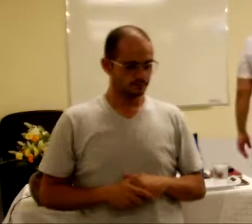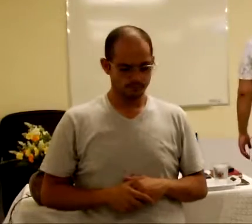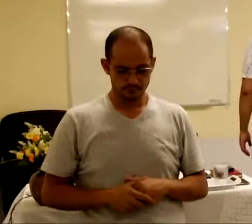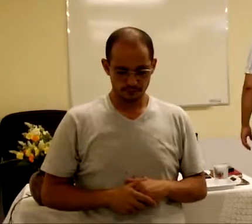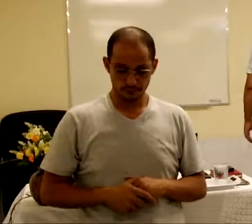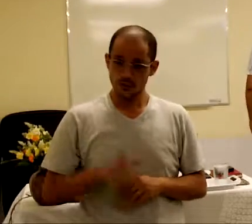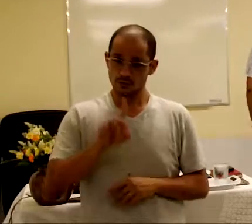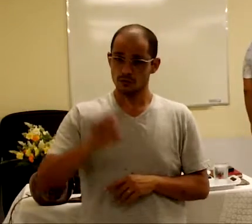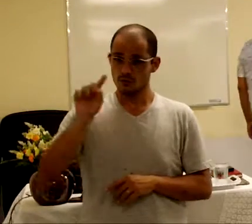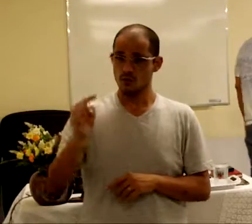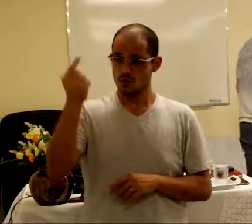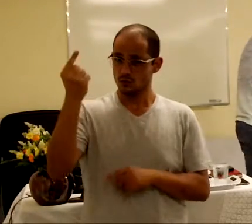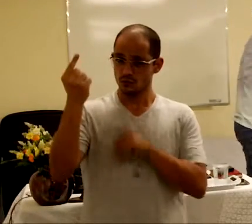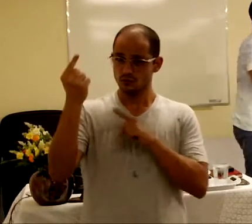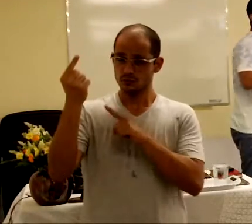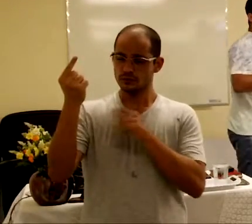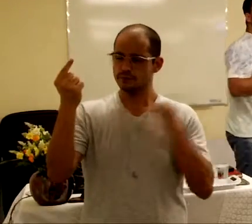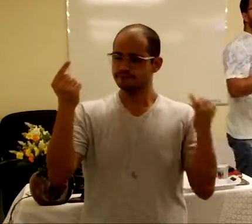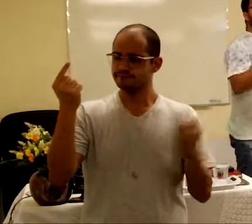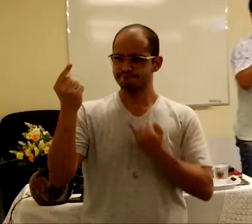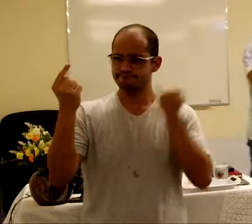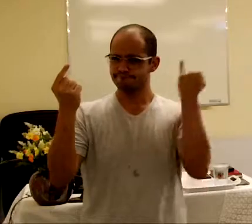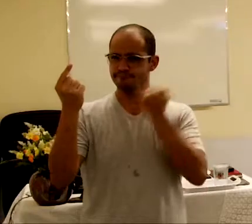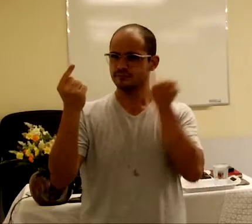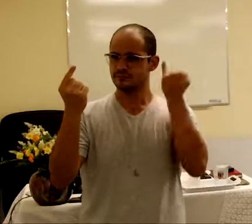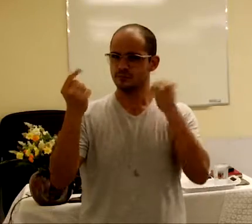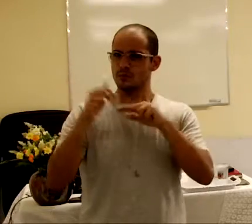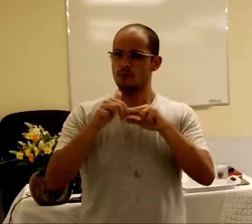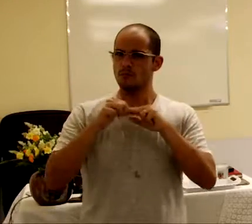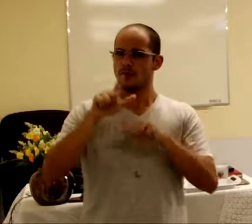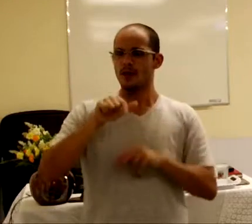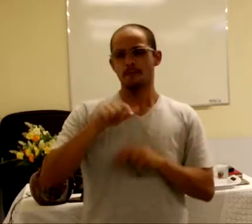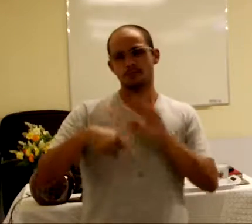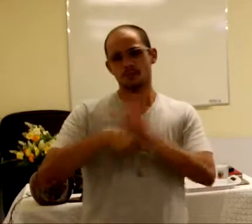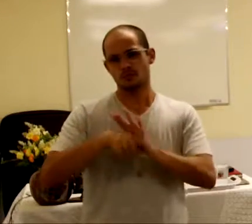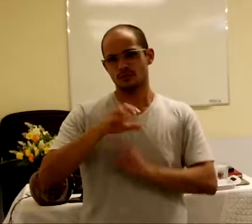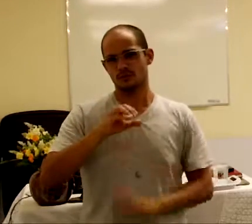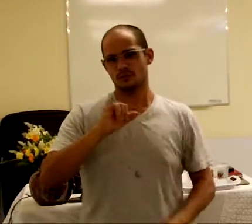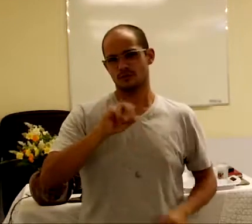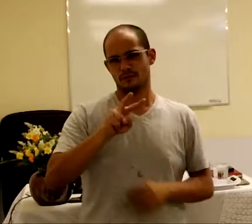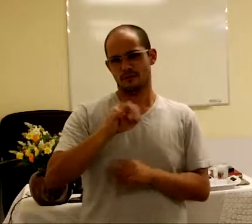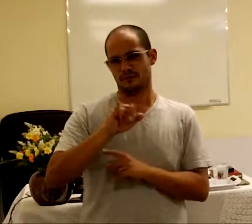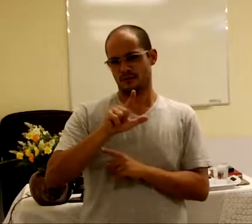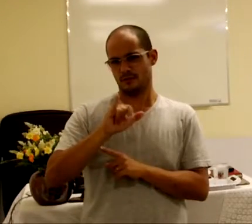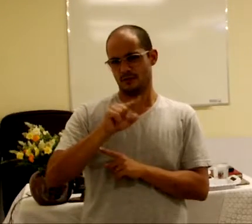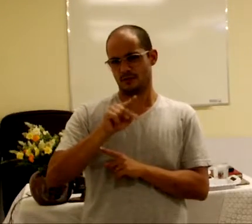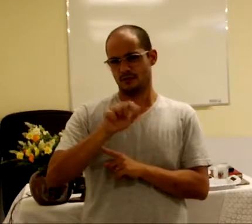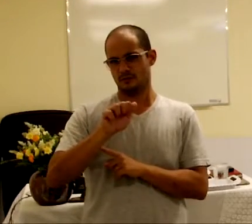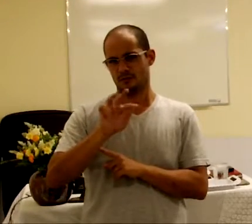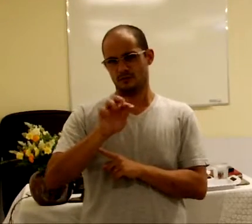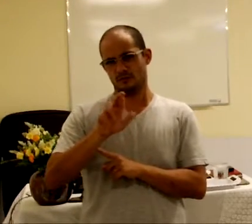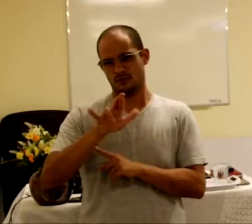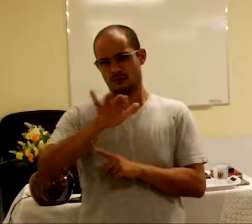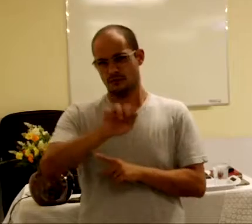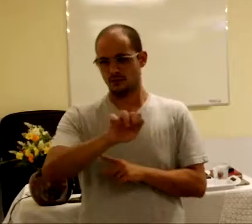Deus é único. Aliás, essa ideia de Deus único ela é importantíssima. Ela é uma ideia civilizatória. Você sair do politeísmo,